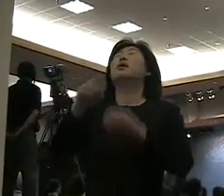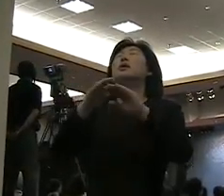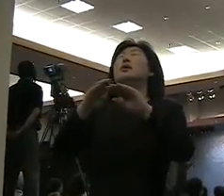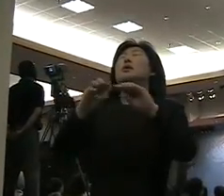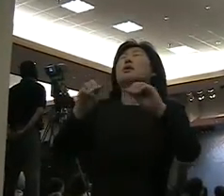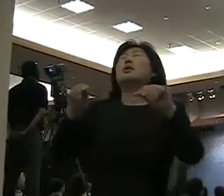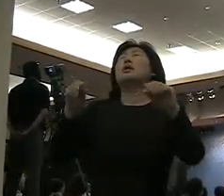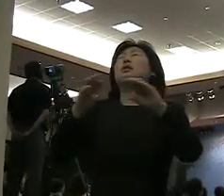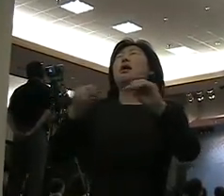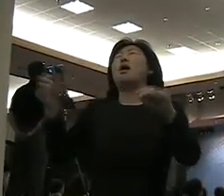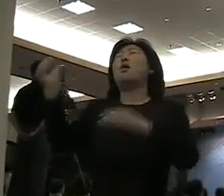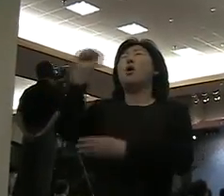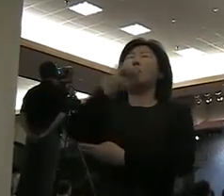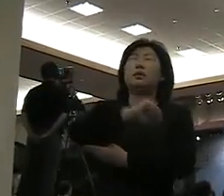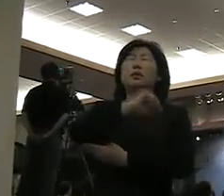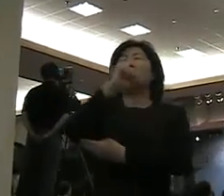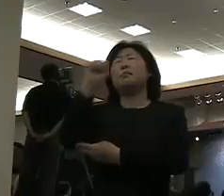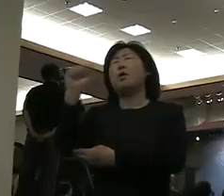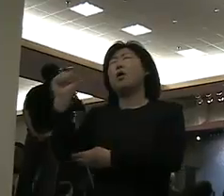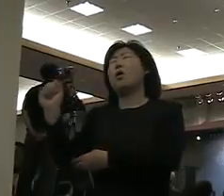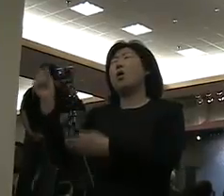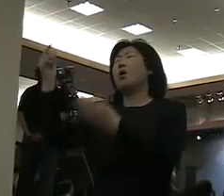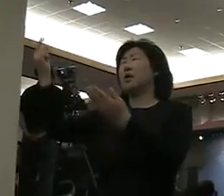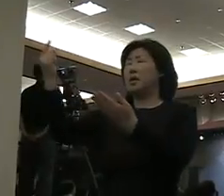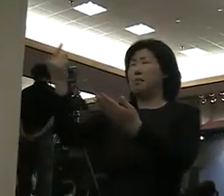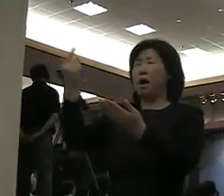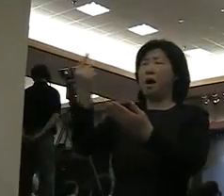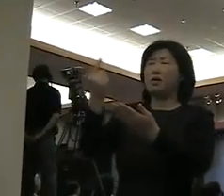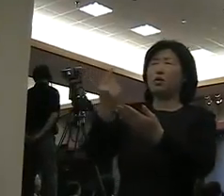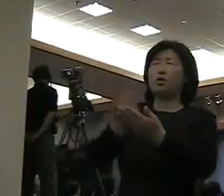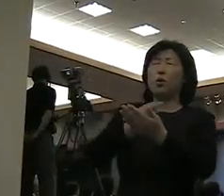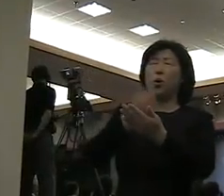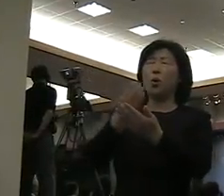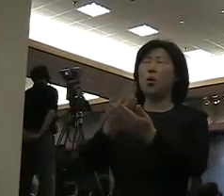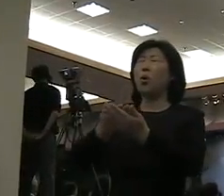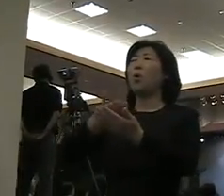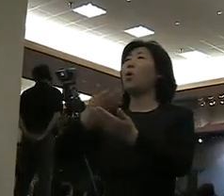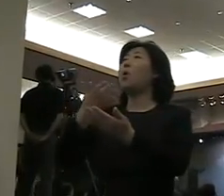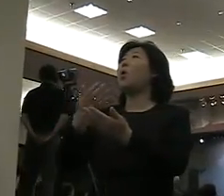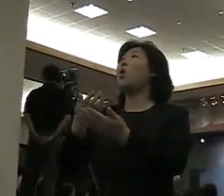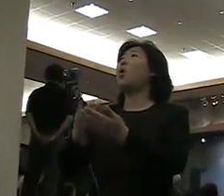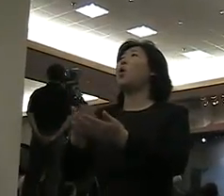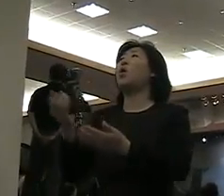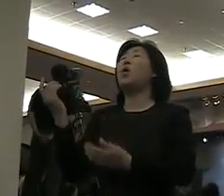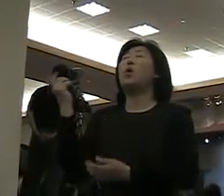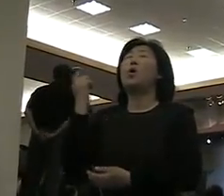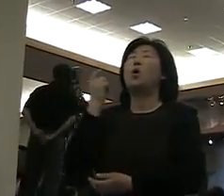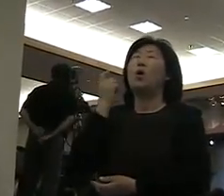이 땅 흔들며 임하소서. 거짓과